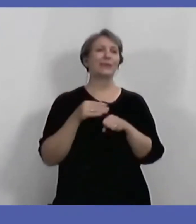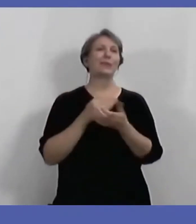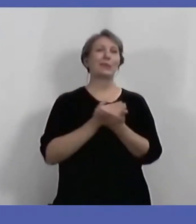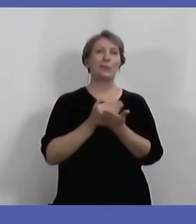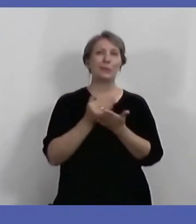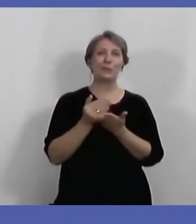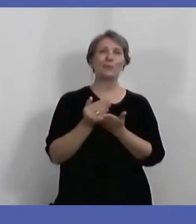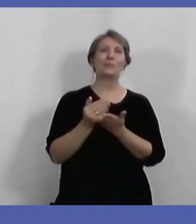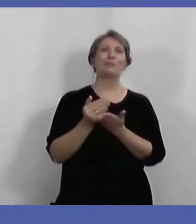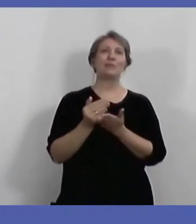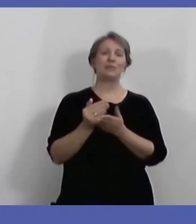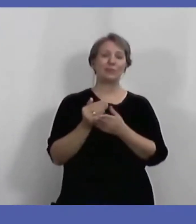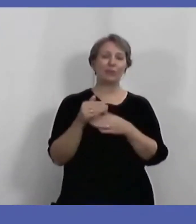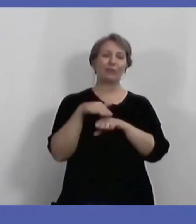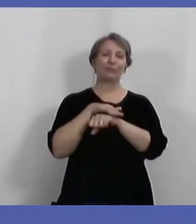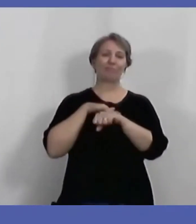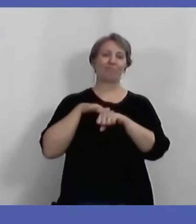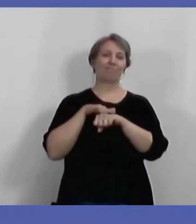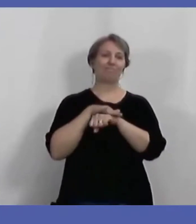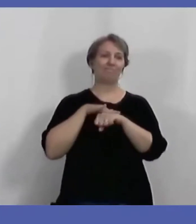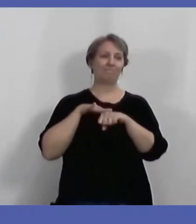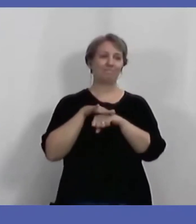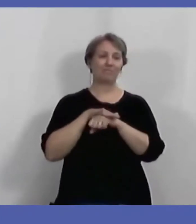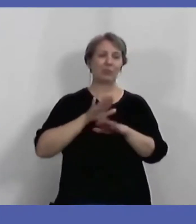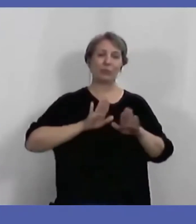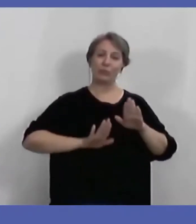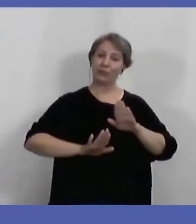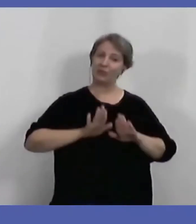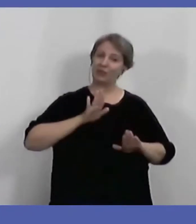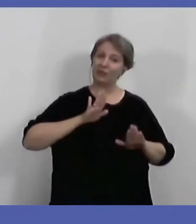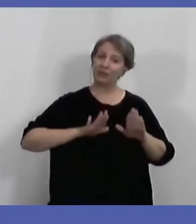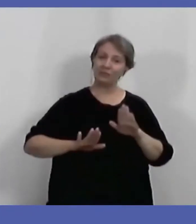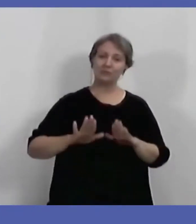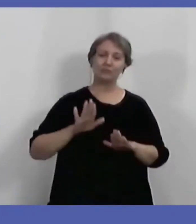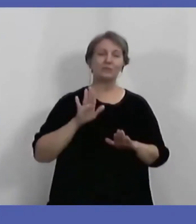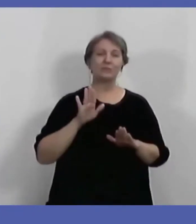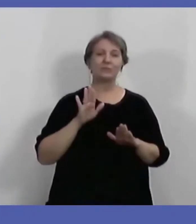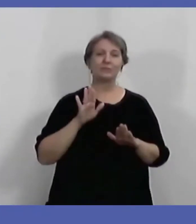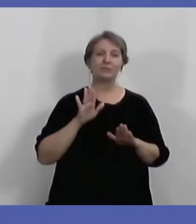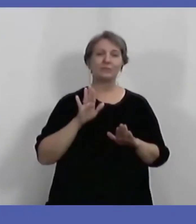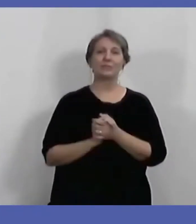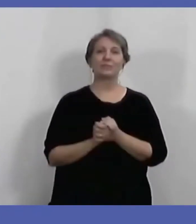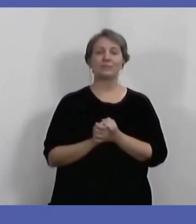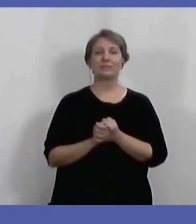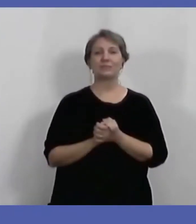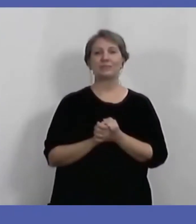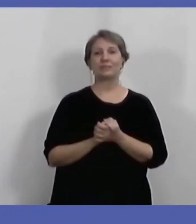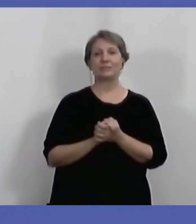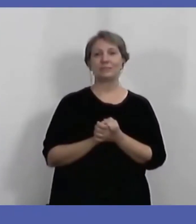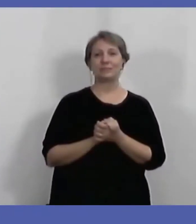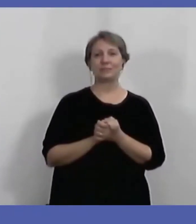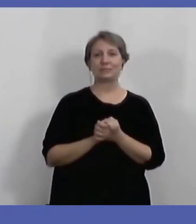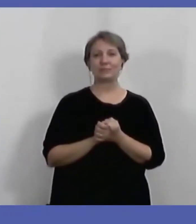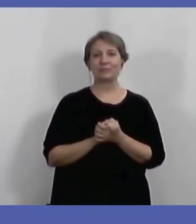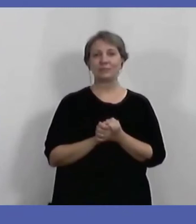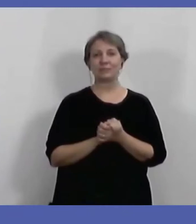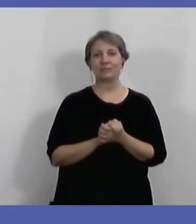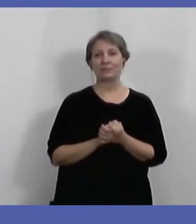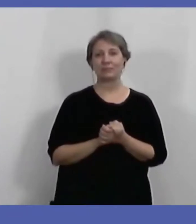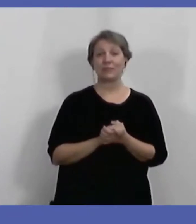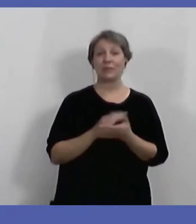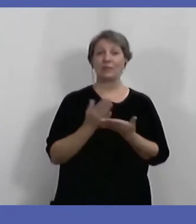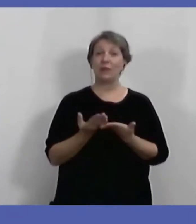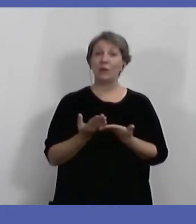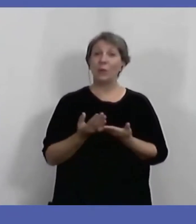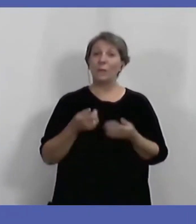instalado uma conversa, não é? Oh, Senhor Jesus! Por isso que nós precisamos fechar as portas